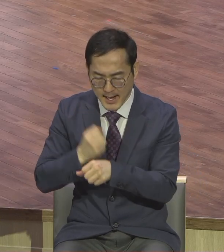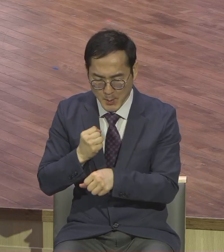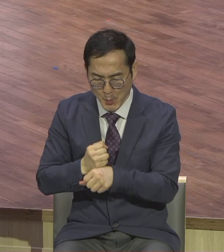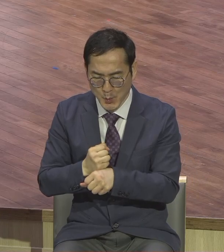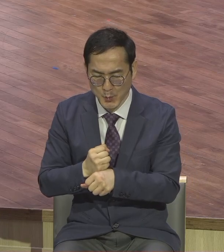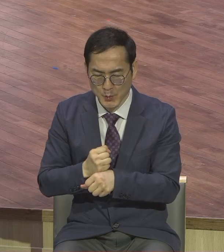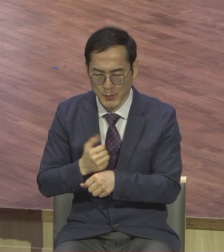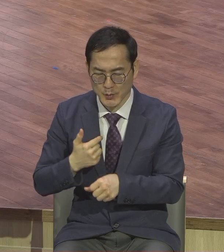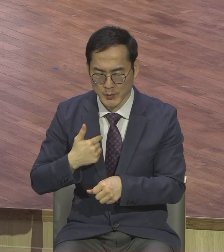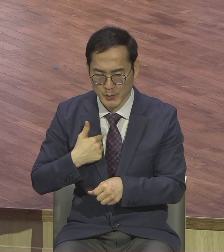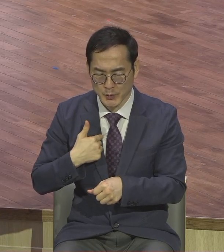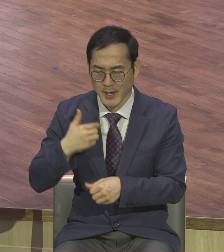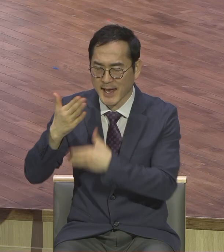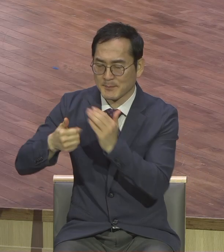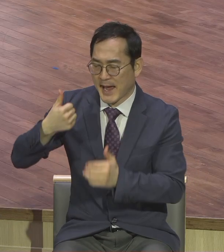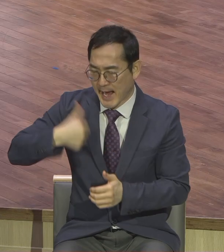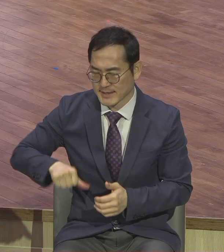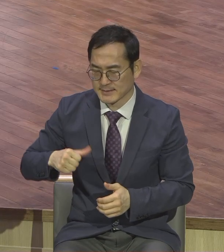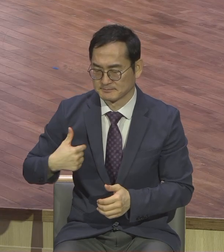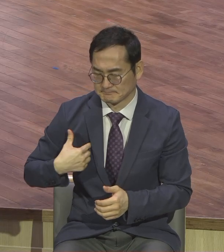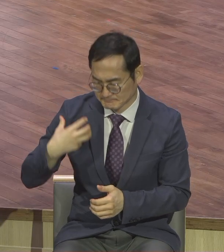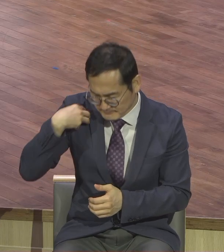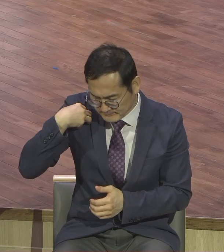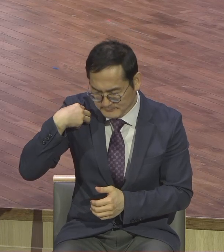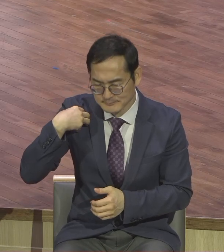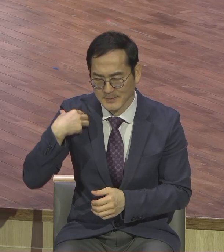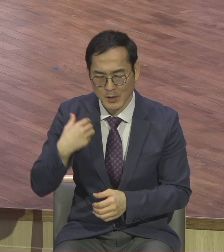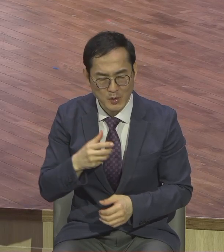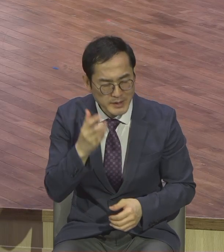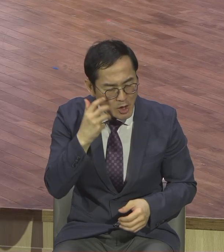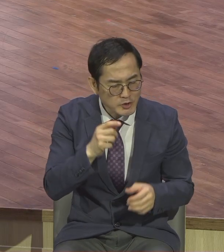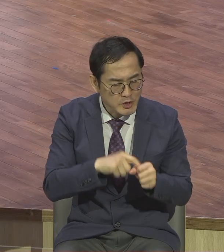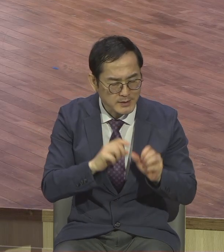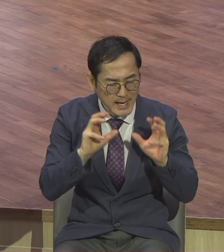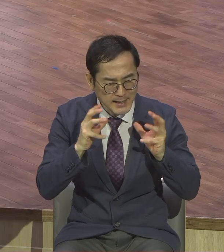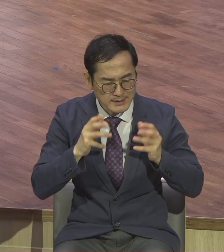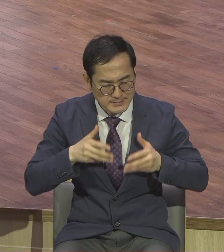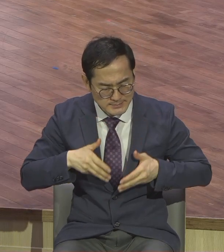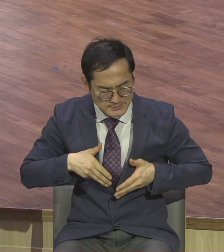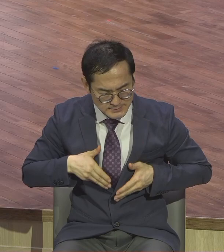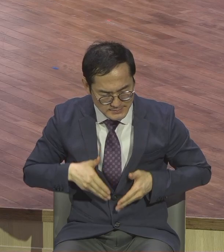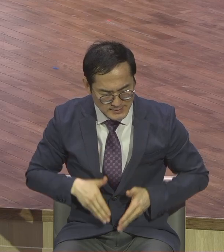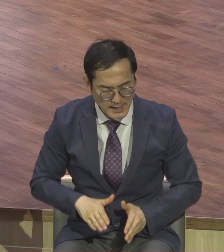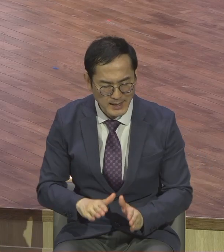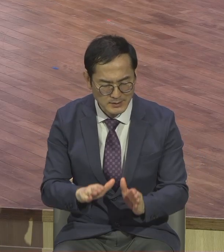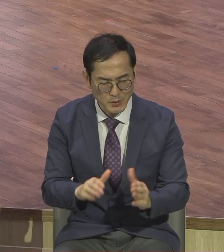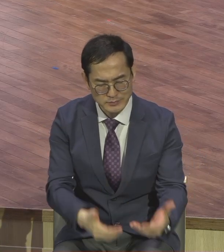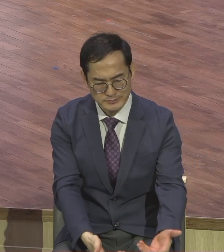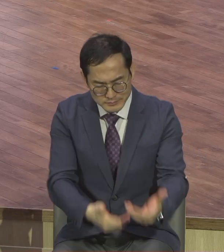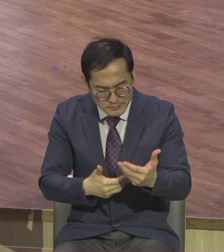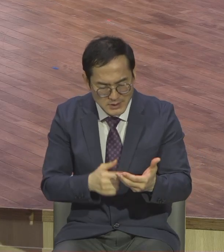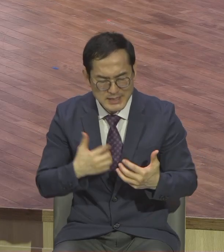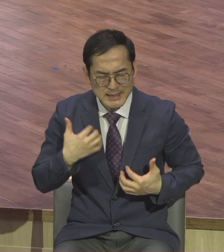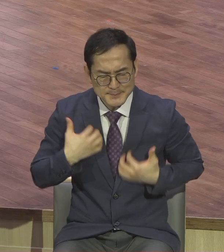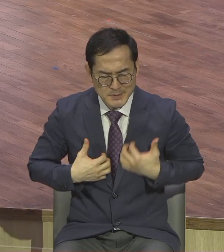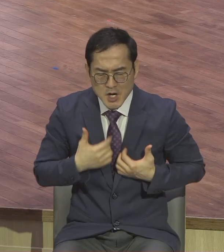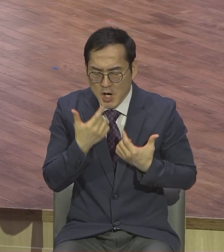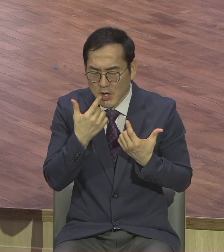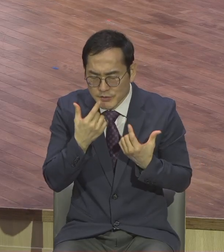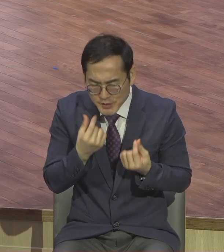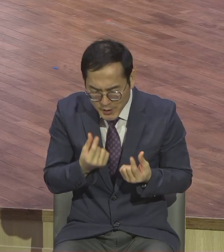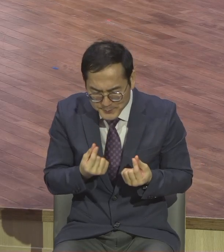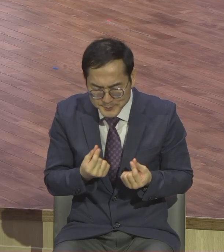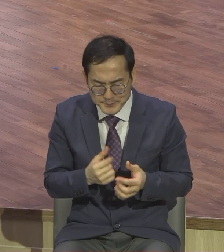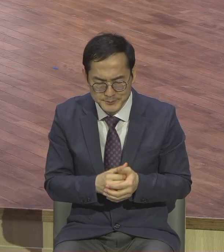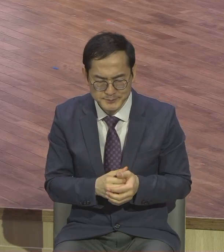신부의식을 가지고 이 땅에 살면서 영적 해산의 수고가 뭔지 이 기쁨을 한번 체험하고 복음의 위력을 누리면서